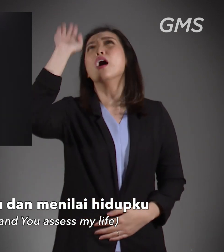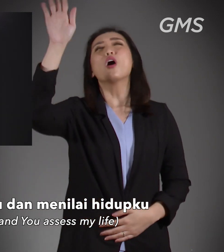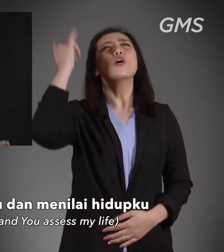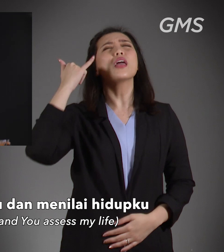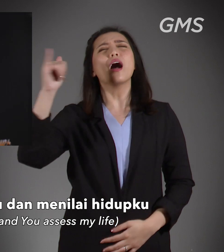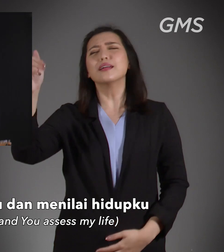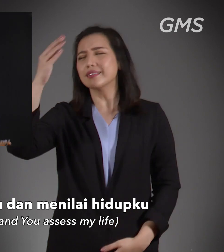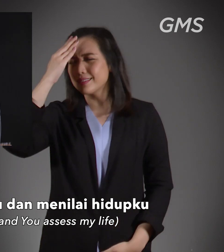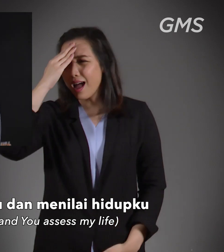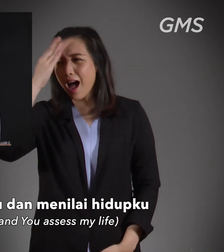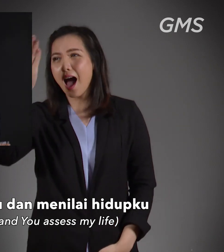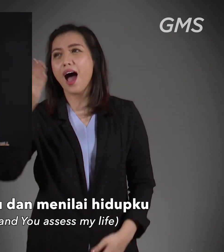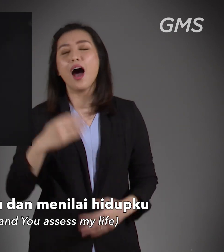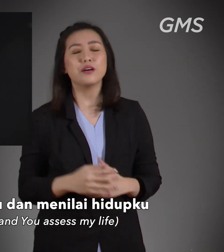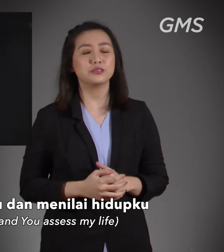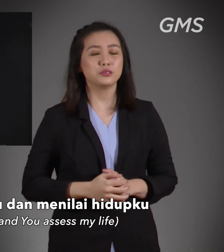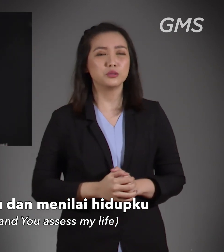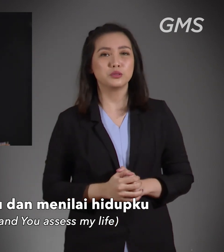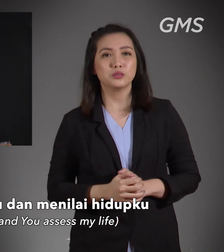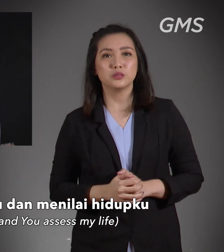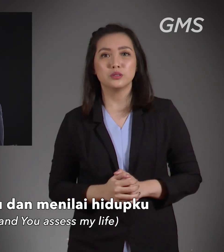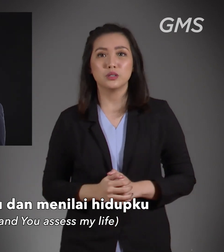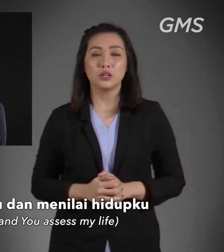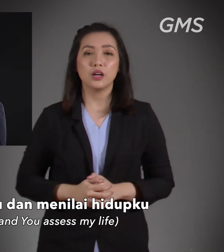Yesus. Kau yang maha tahu